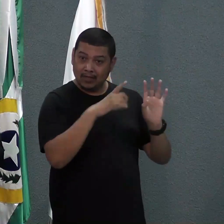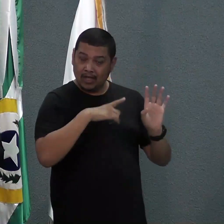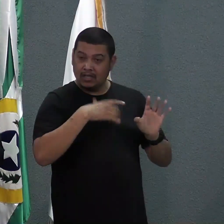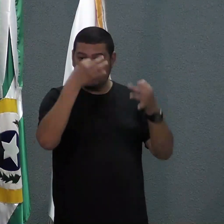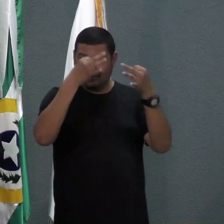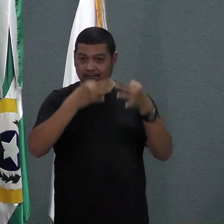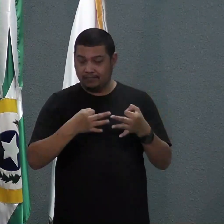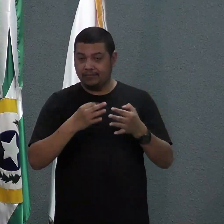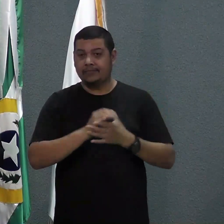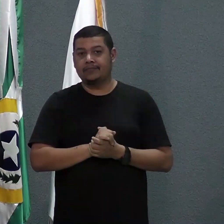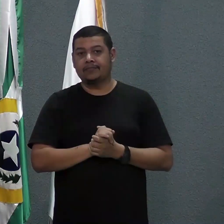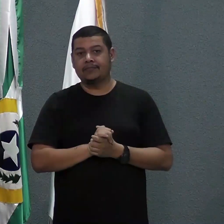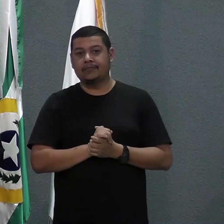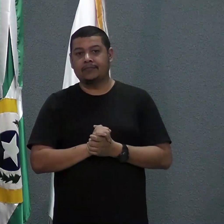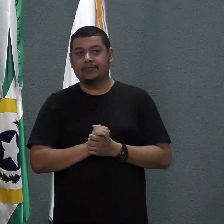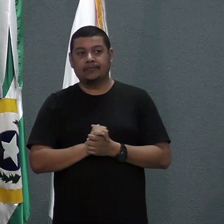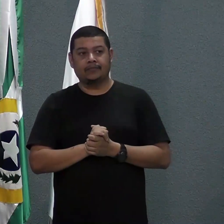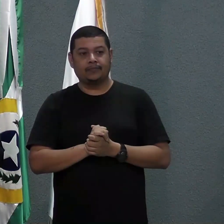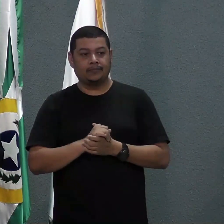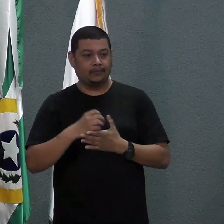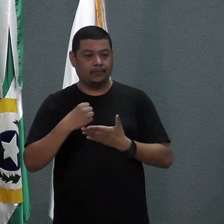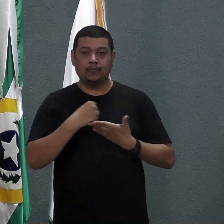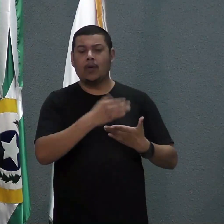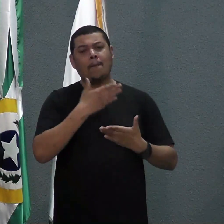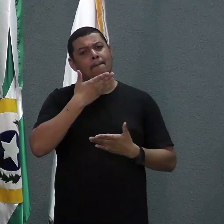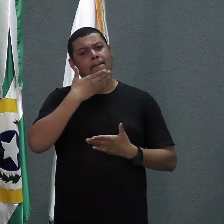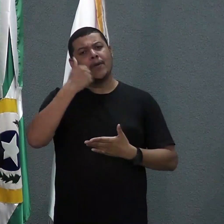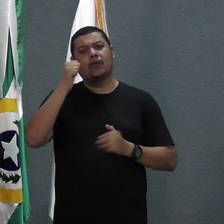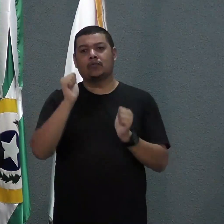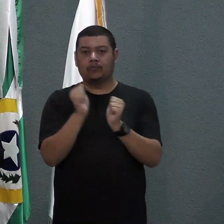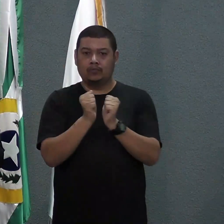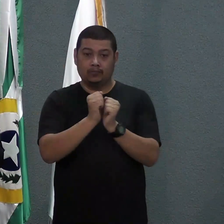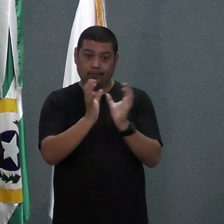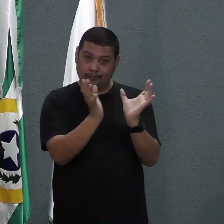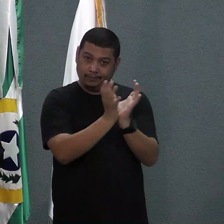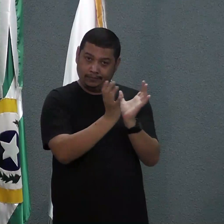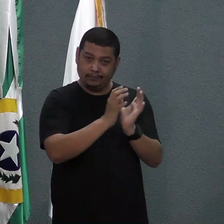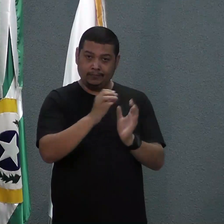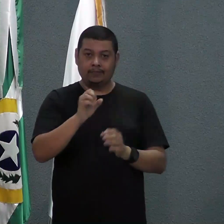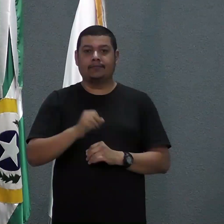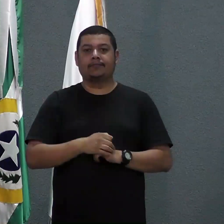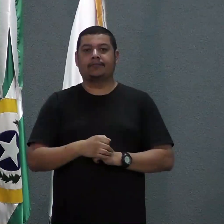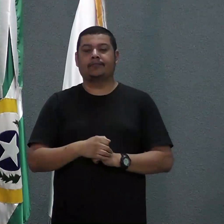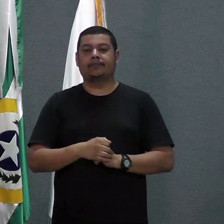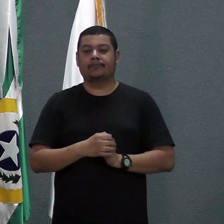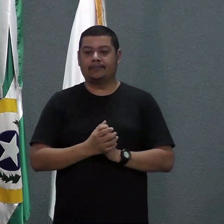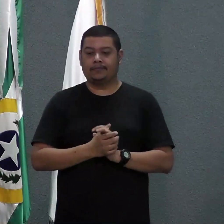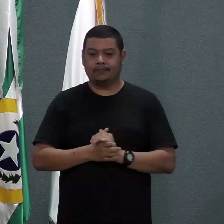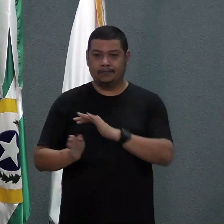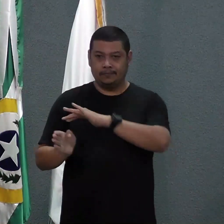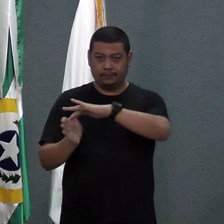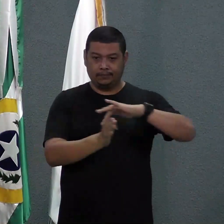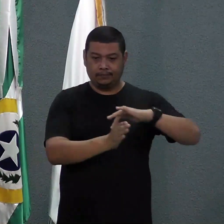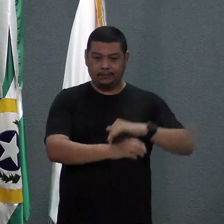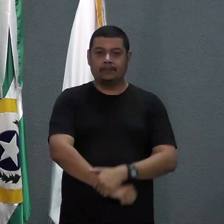que está dando dada da melhor forma possível aí, junto com a equipe da SEMAST.